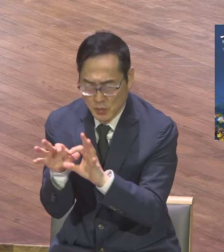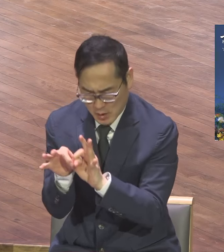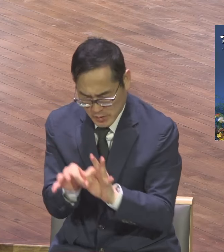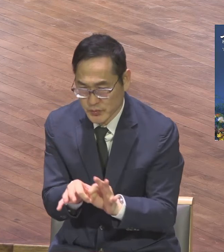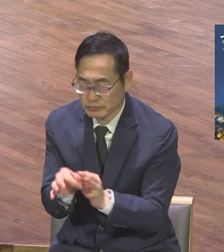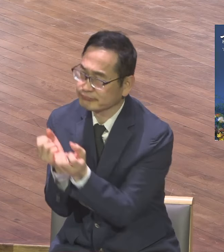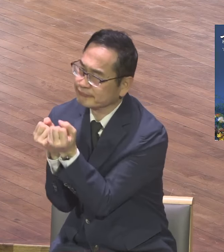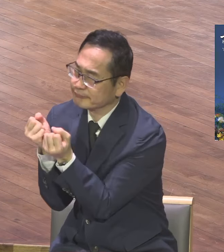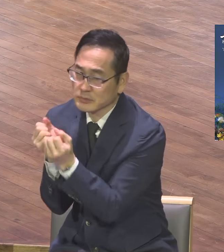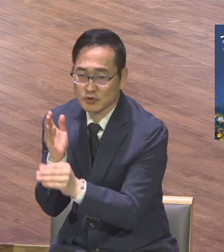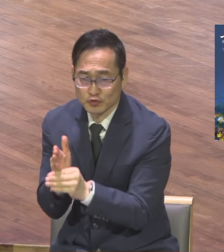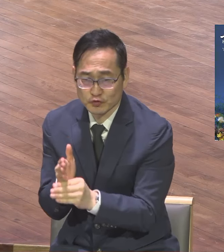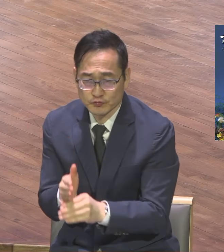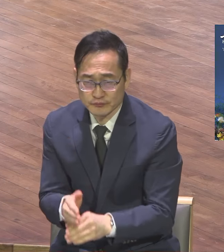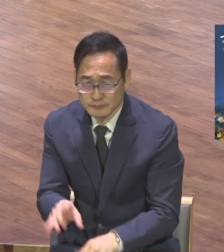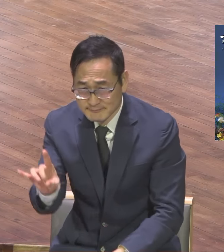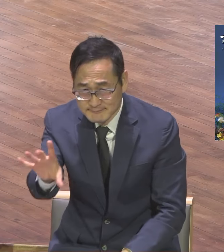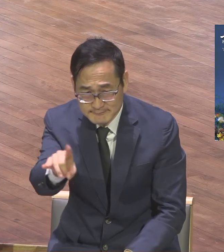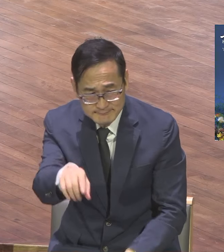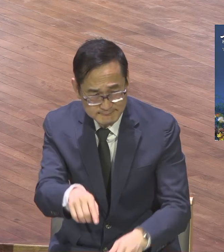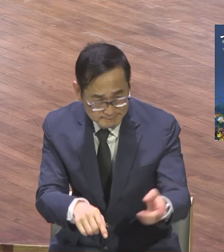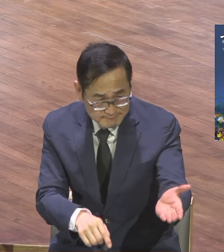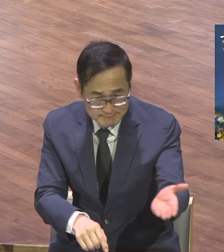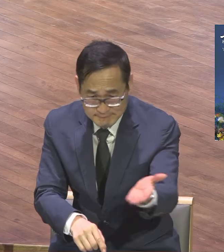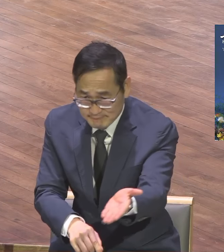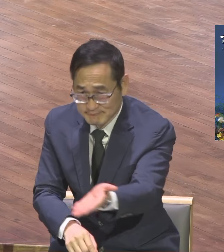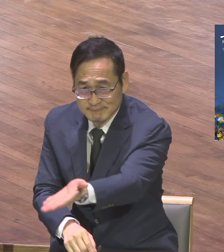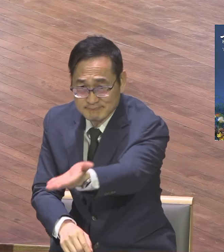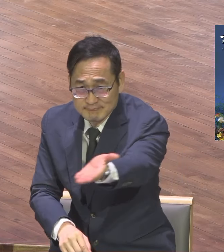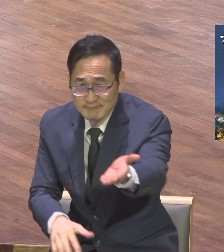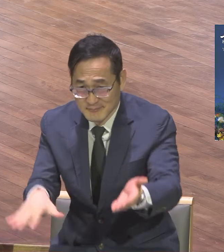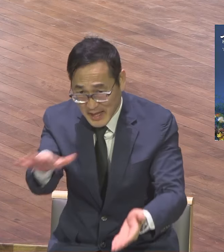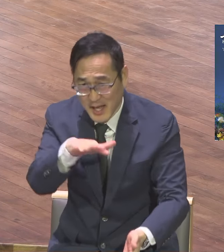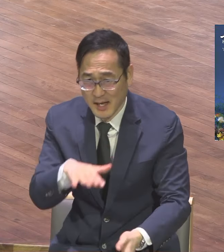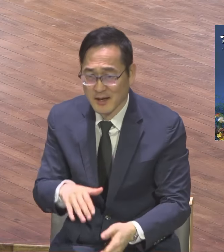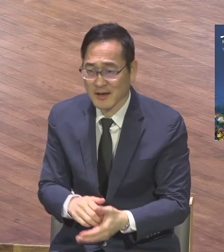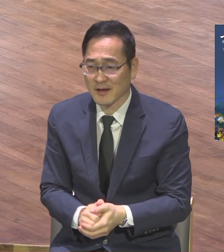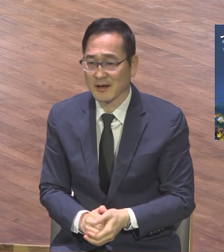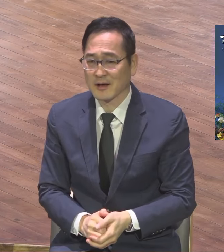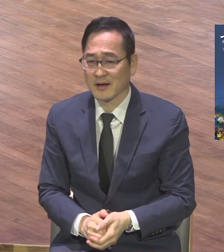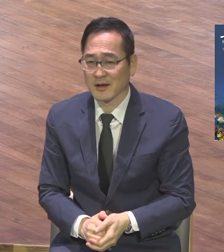여러분 한 사람 한 사람 이름 불러가면서 여러분 기도할 때마다 하나님이 다